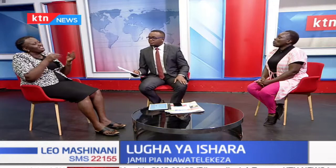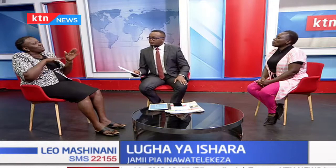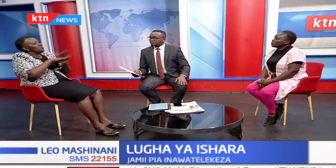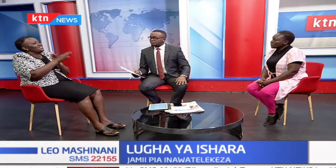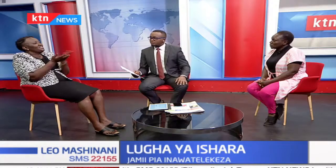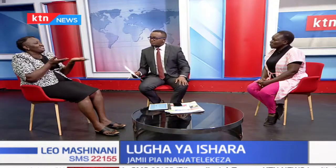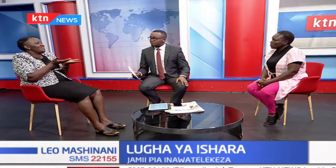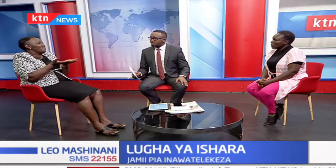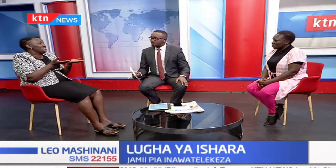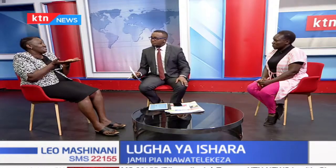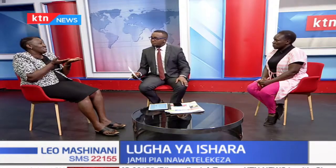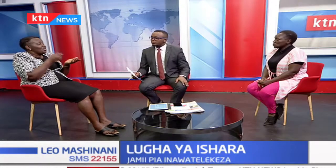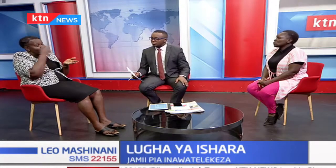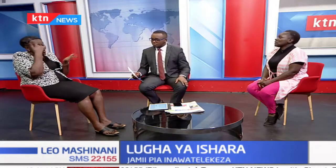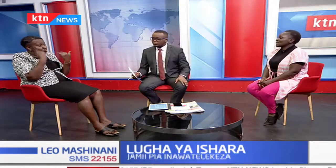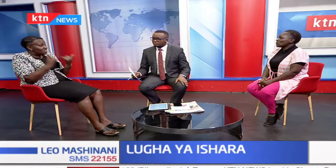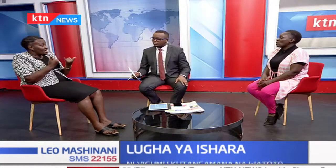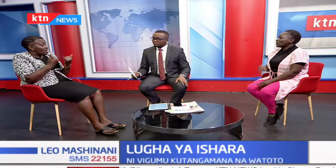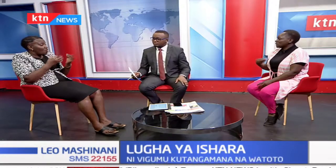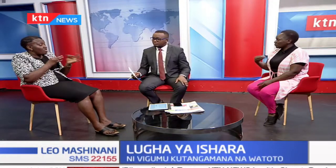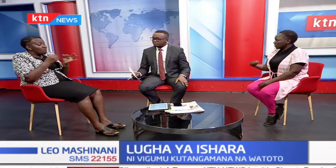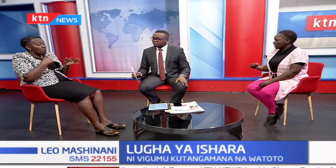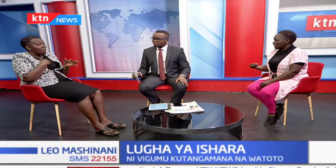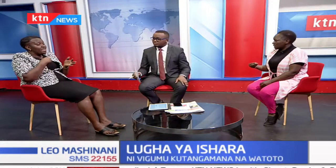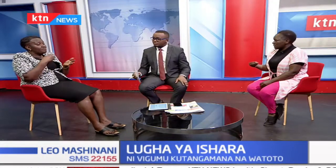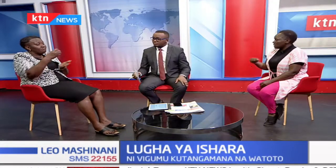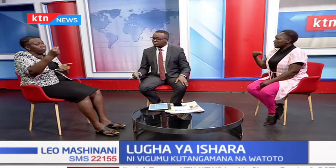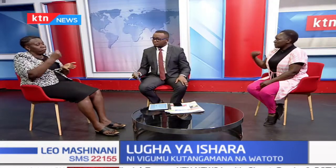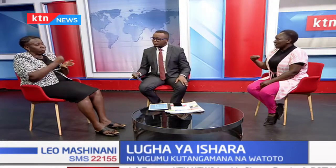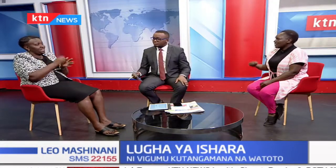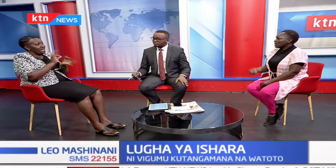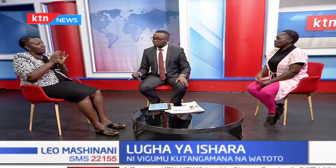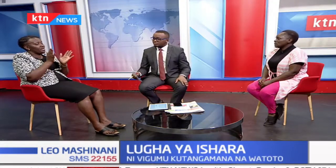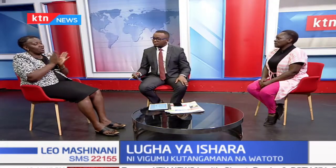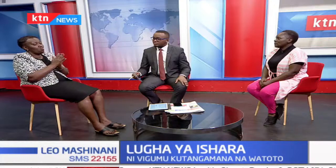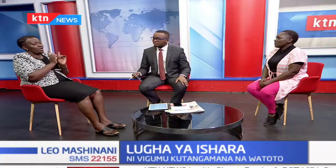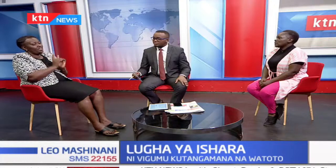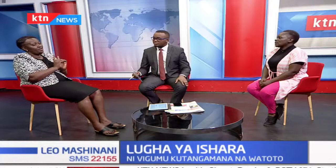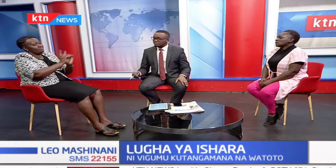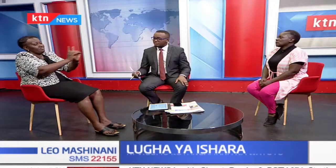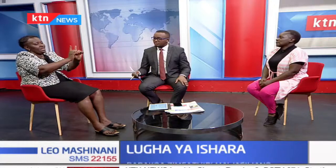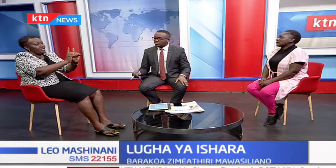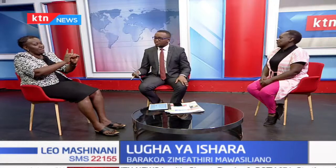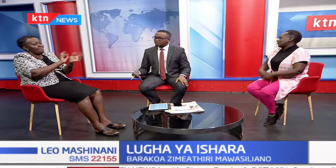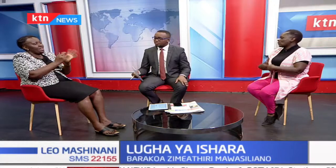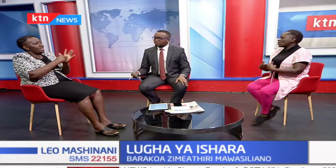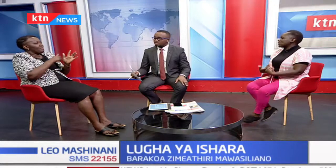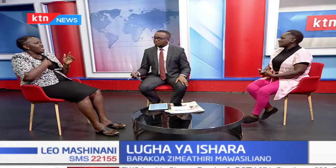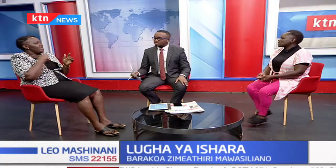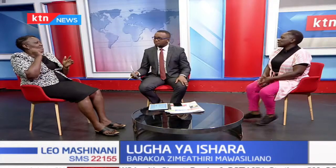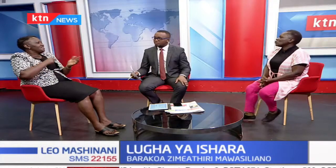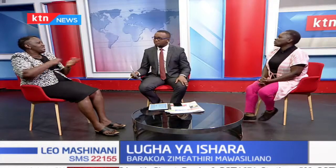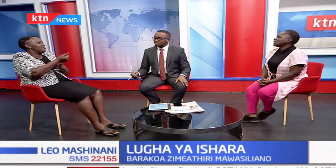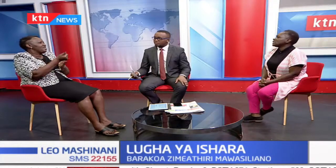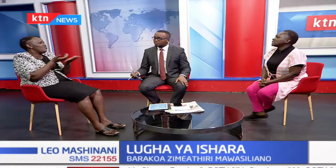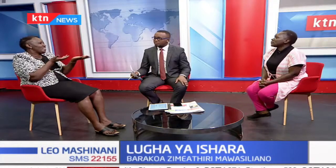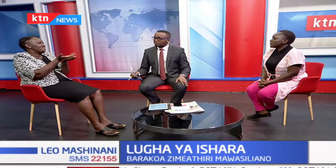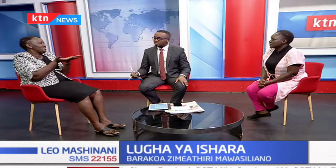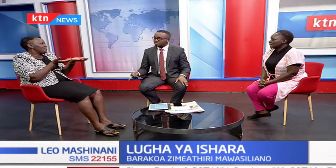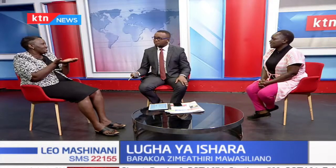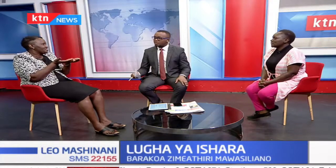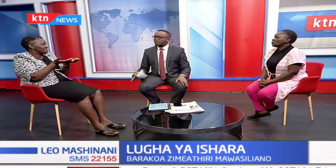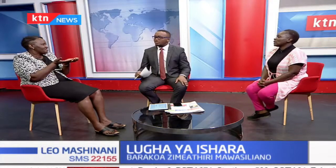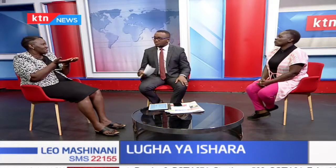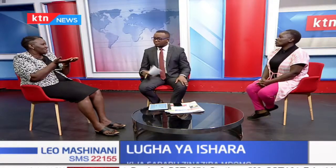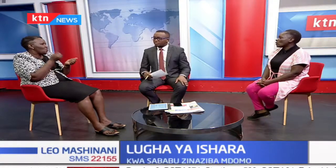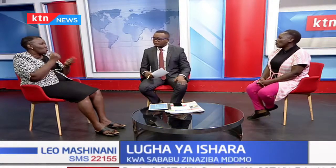Hata our professional people to learn, wajifundishe hii sign language. Naam. Sasa itakuwa ni lazima nikuje na